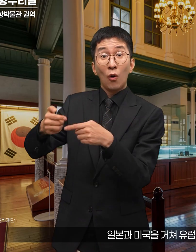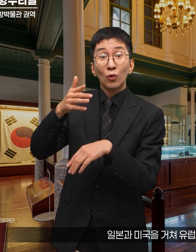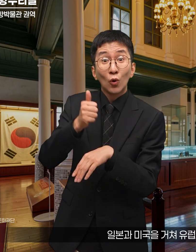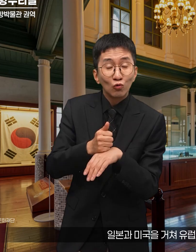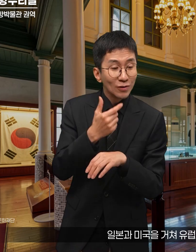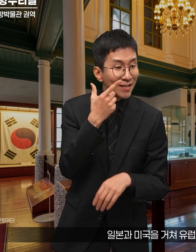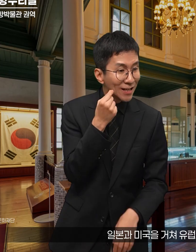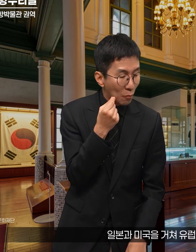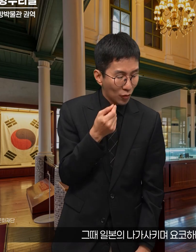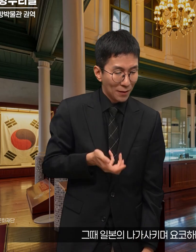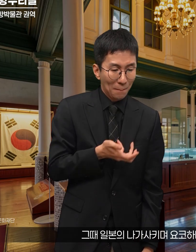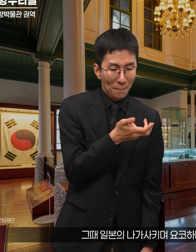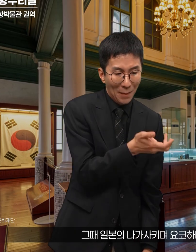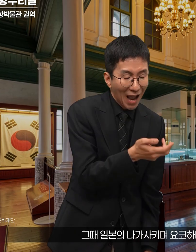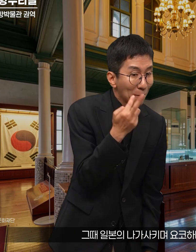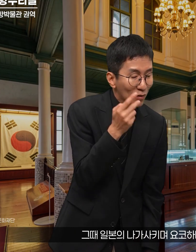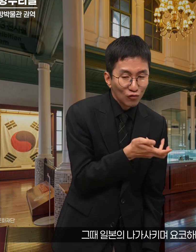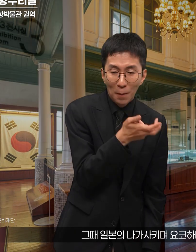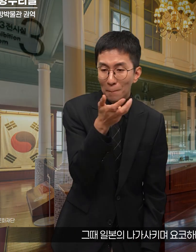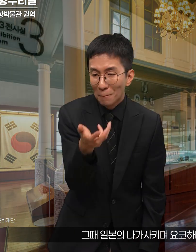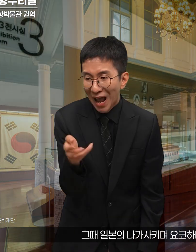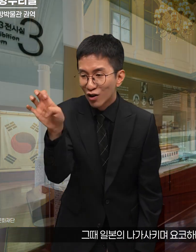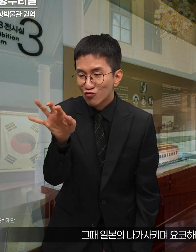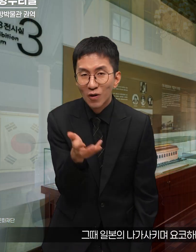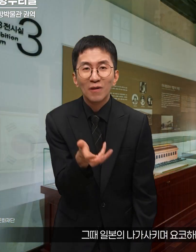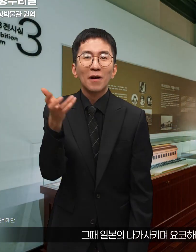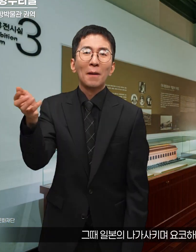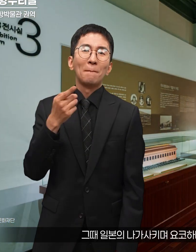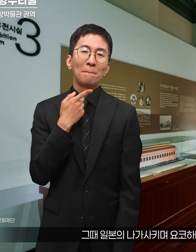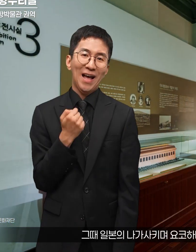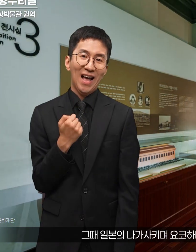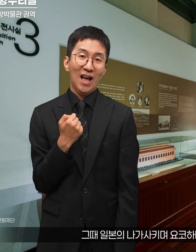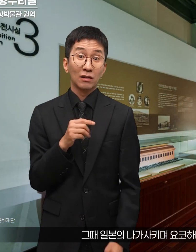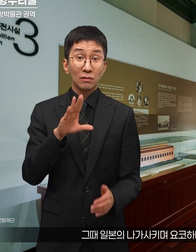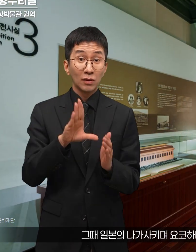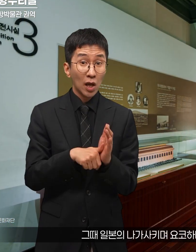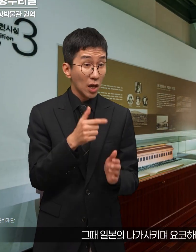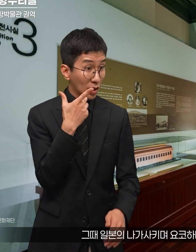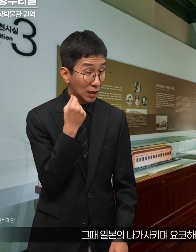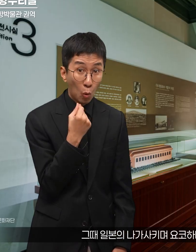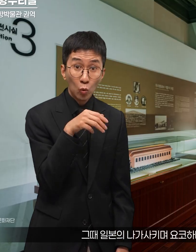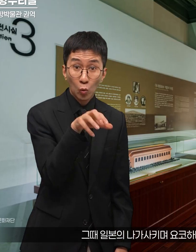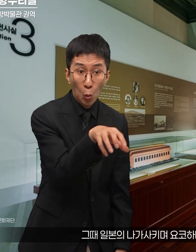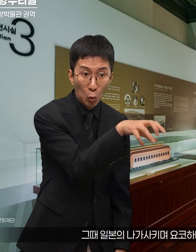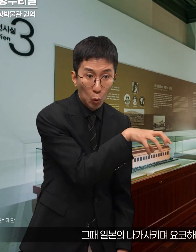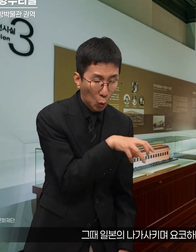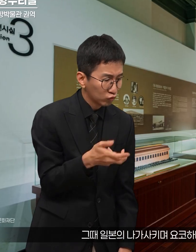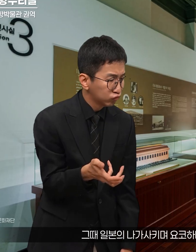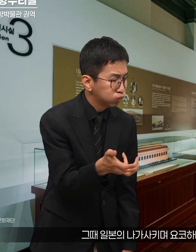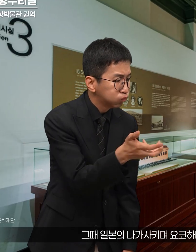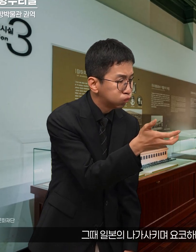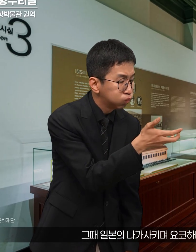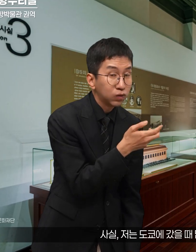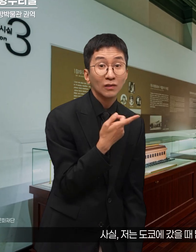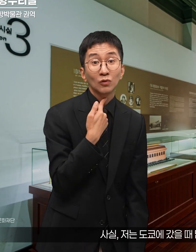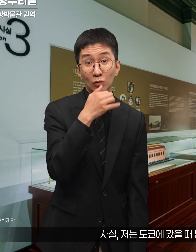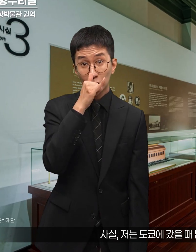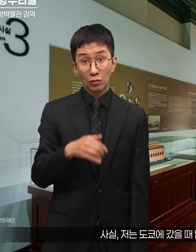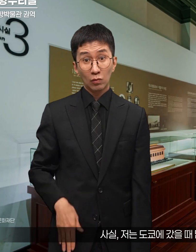갔습니다. 그때 일본의 나가사키며 요코하마며 도쿄를 보았죠. 사실